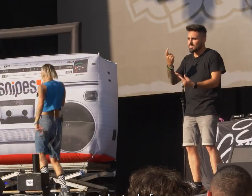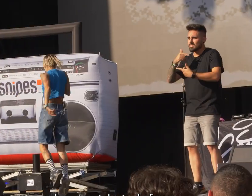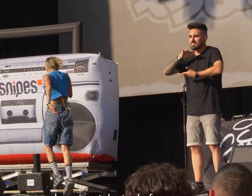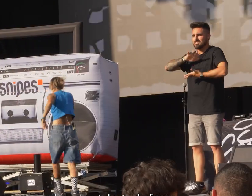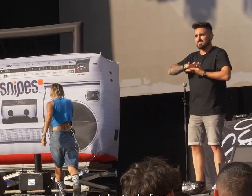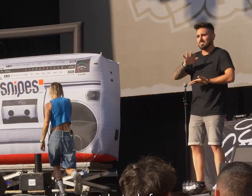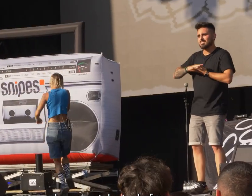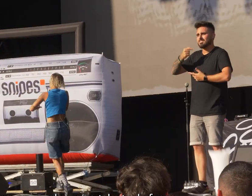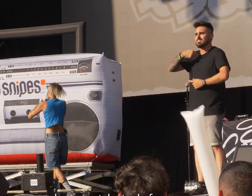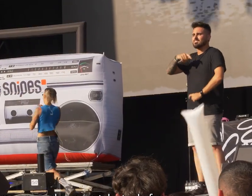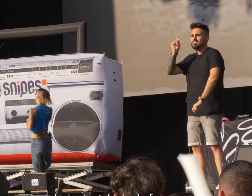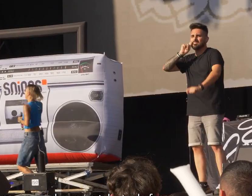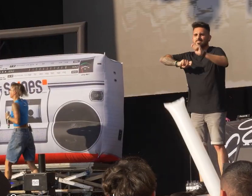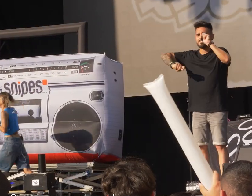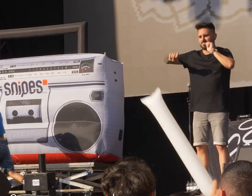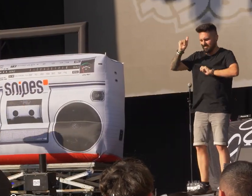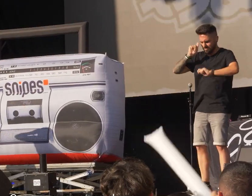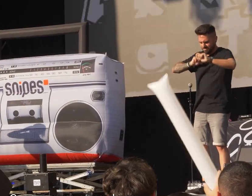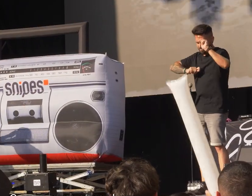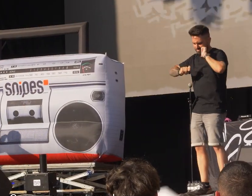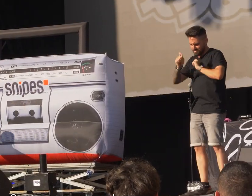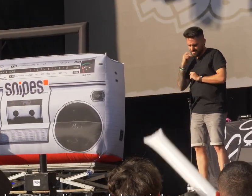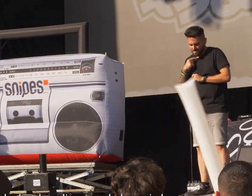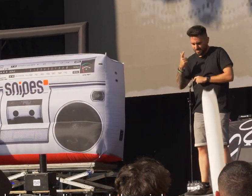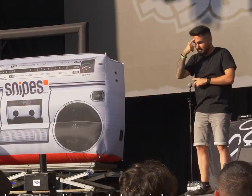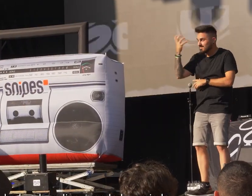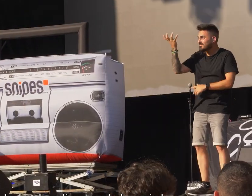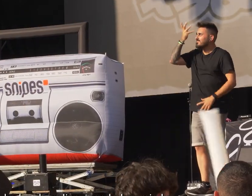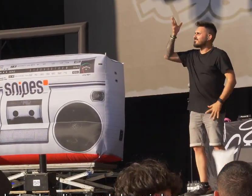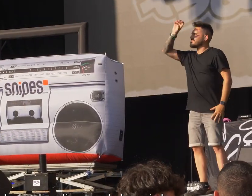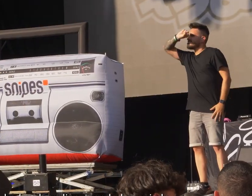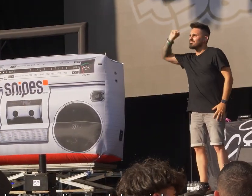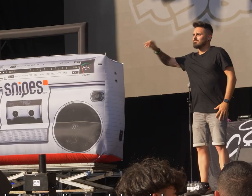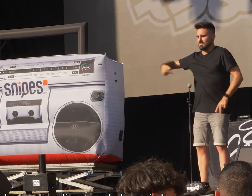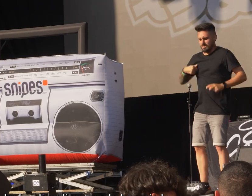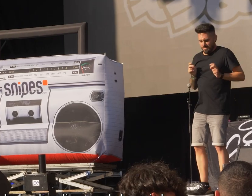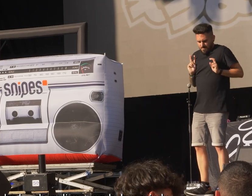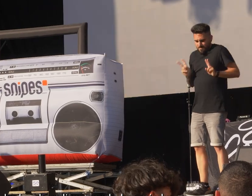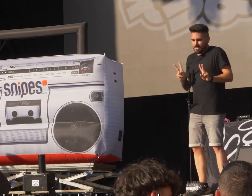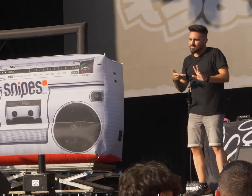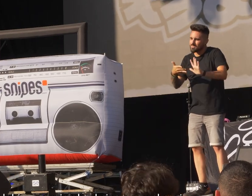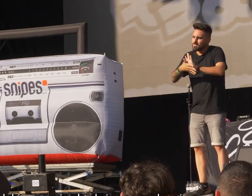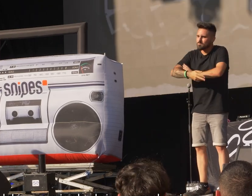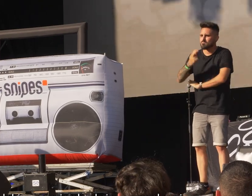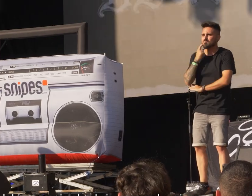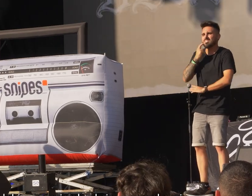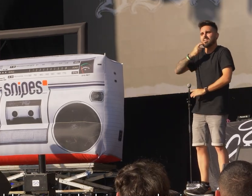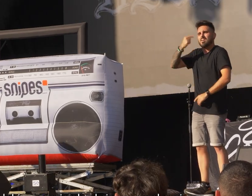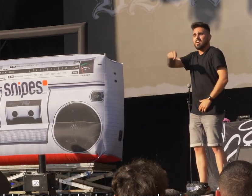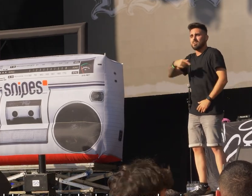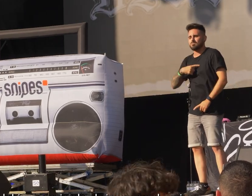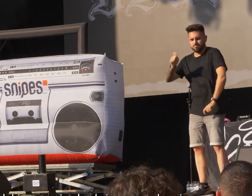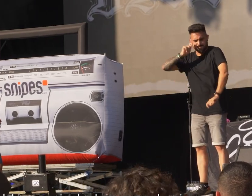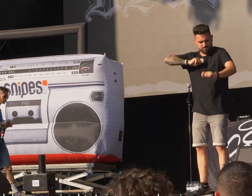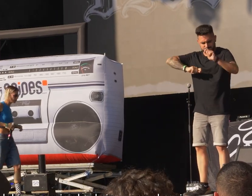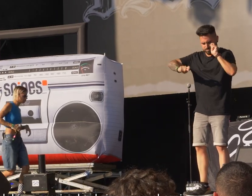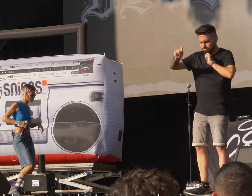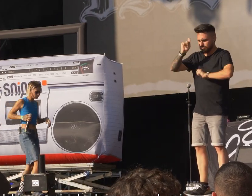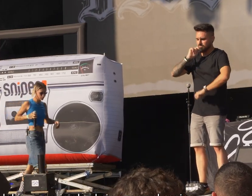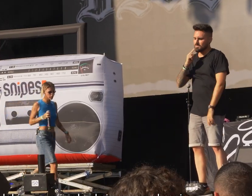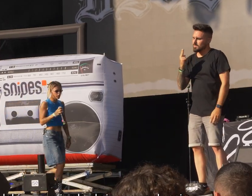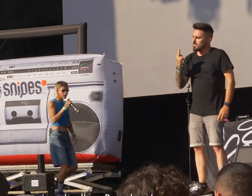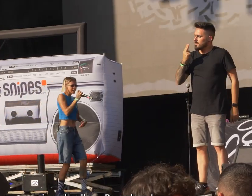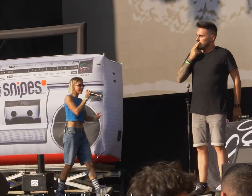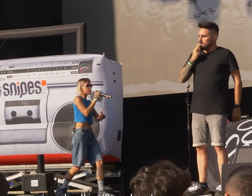Lágrimas me quedan, pero talante de fuego que no se me coma el ego. Me sube la adrenalina cuando hay miedo. Lloramos blobina y entiendo el cigano en